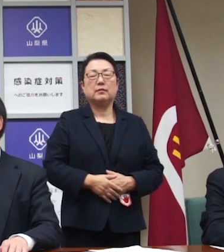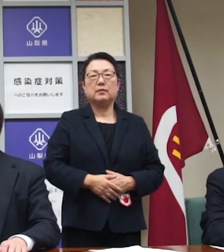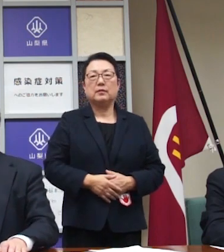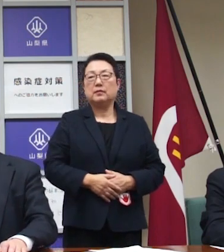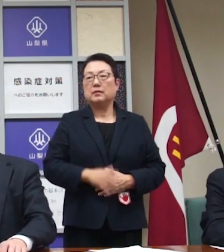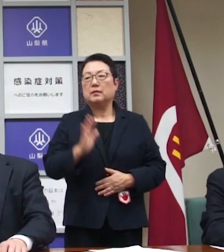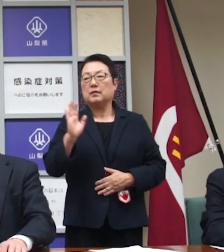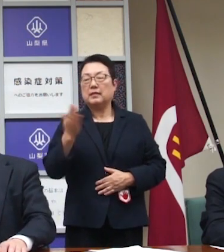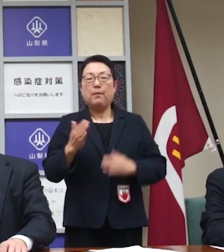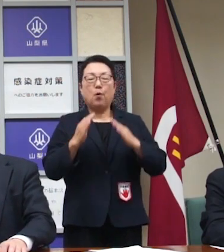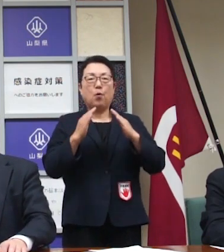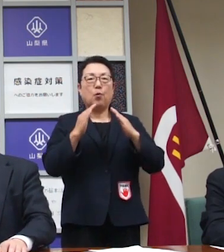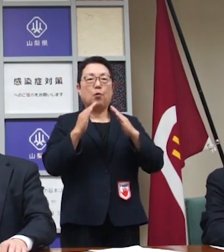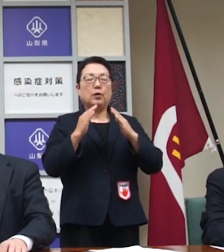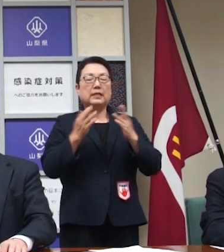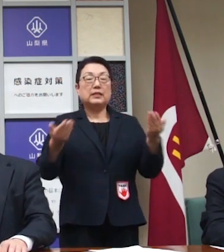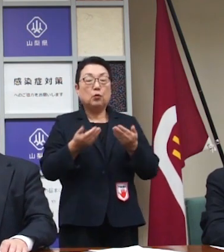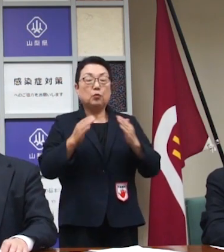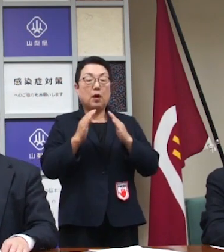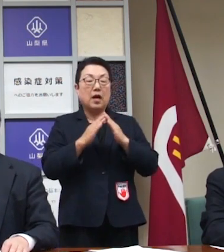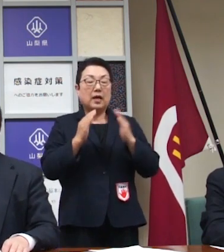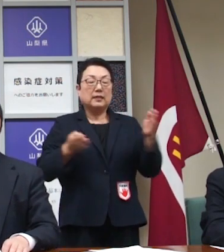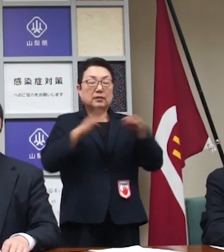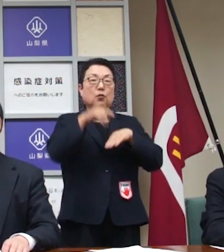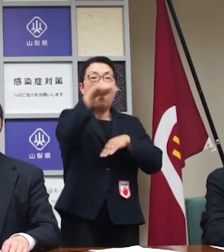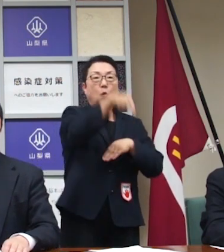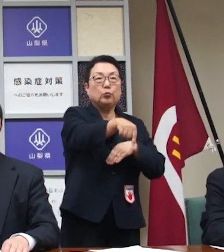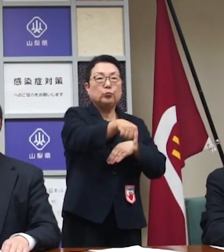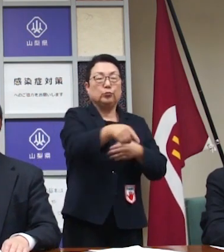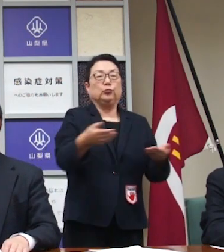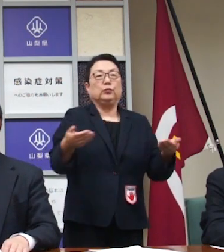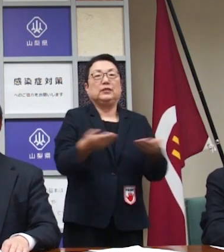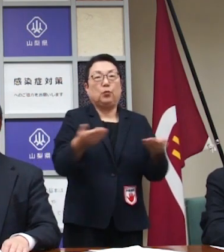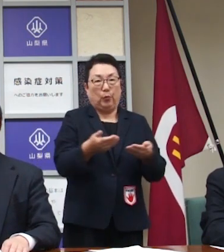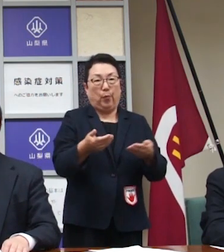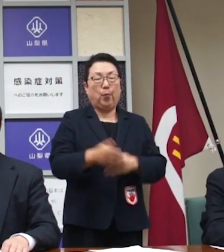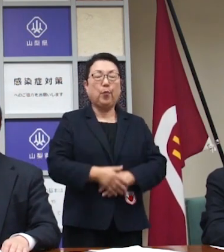ただ屋外での勤務ということで、